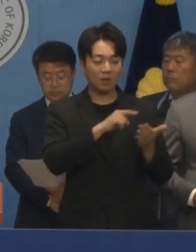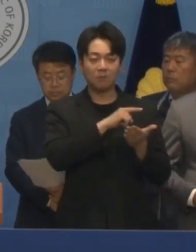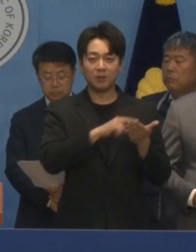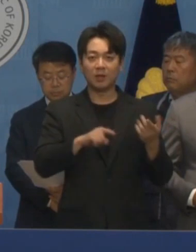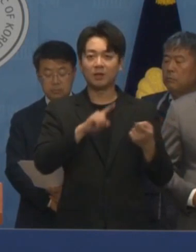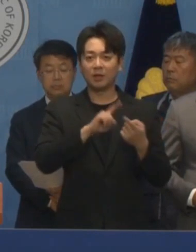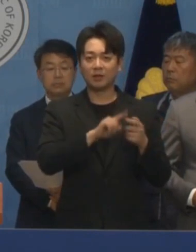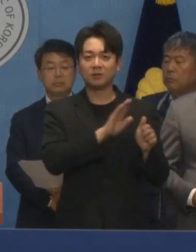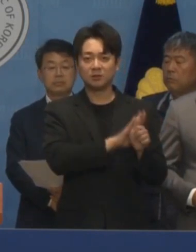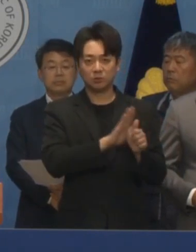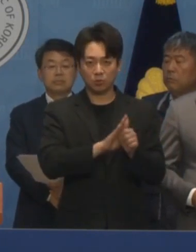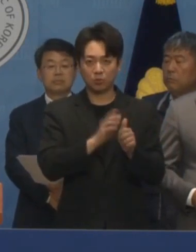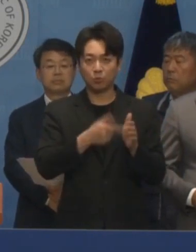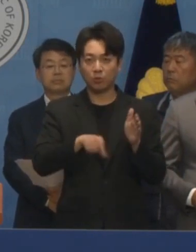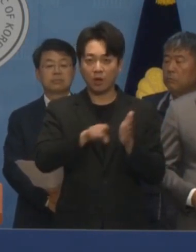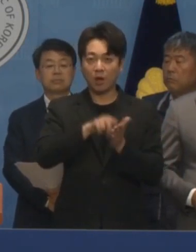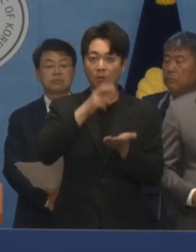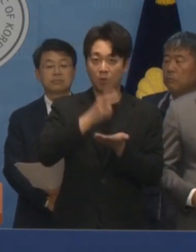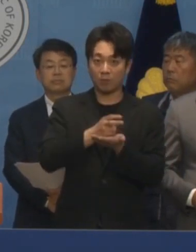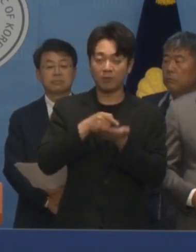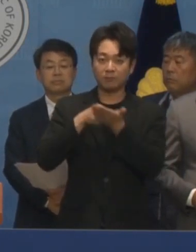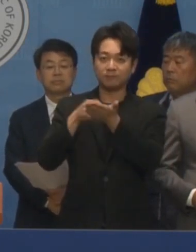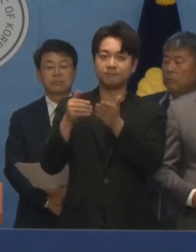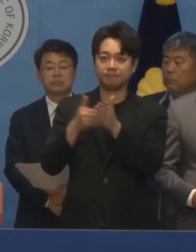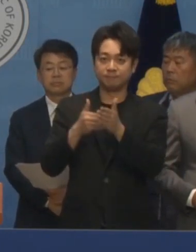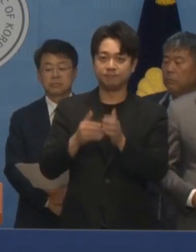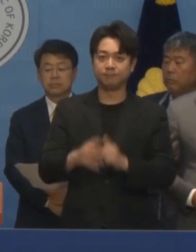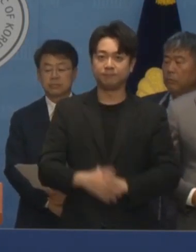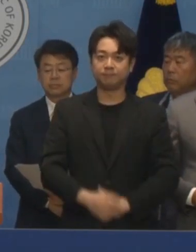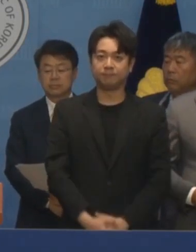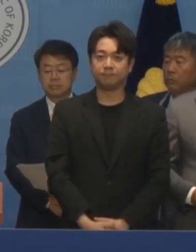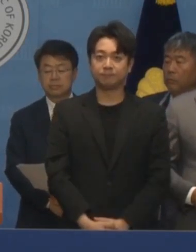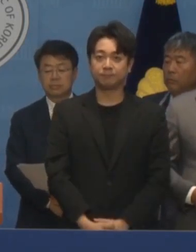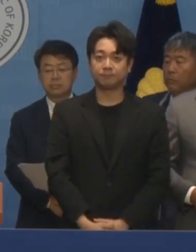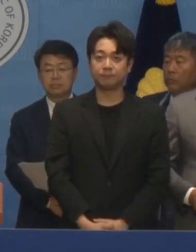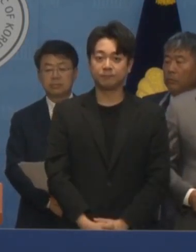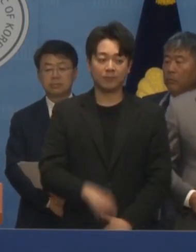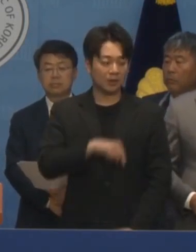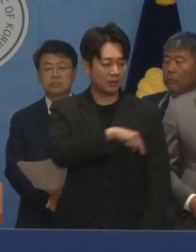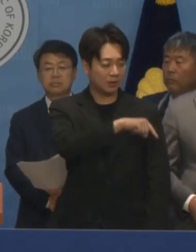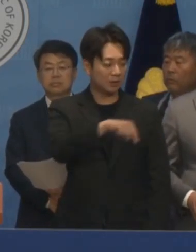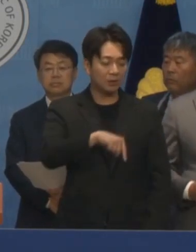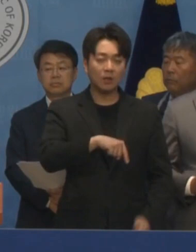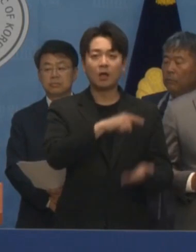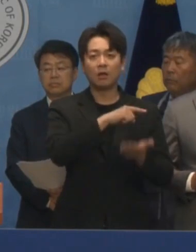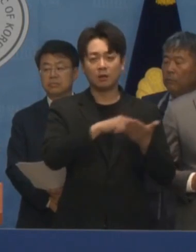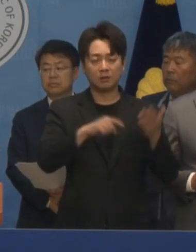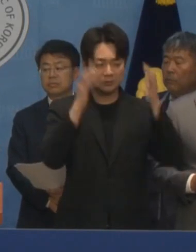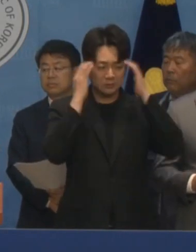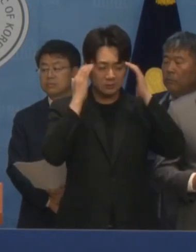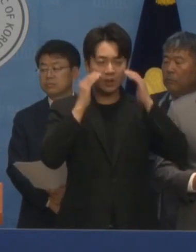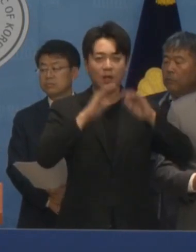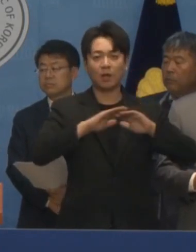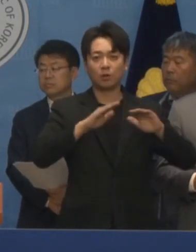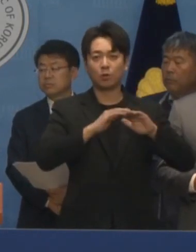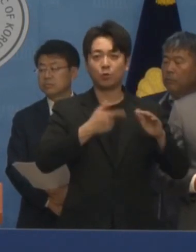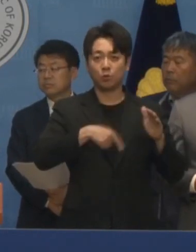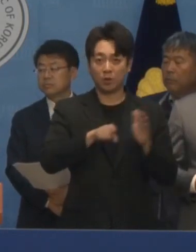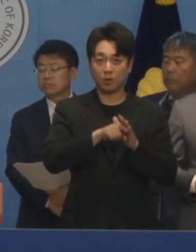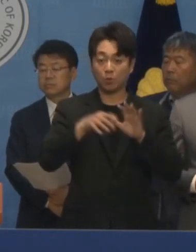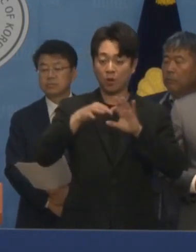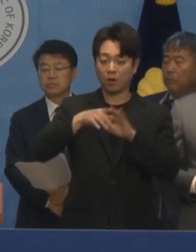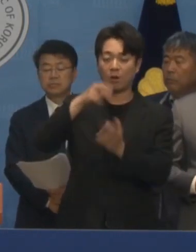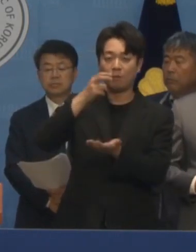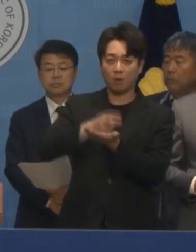노동자들을 지원하는 법안들이 발의됐습니다. 피해 노동자들의 눈물을 닦아주기 위해 관련 법안들의 개정이